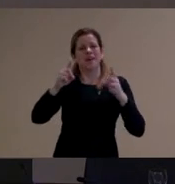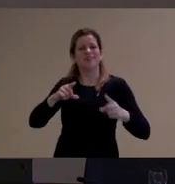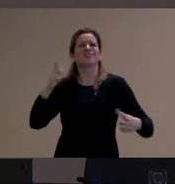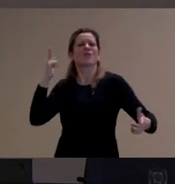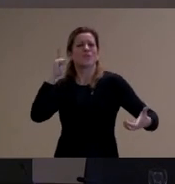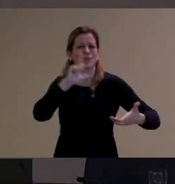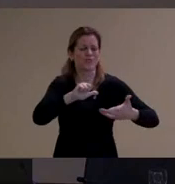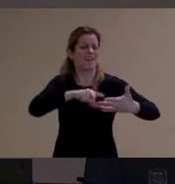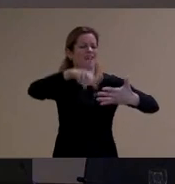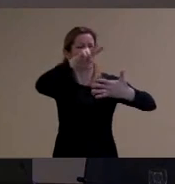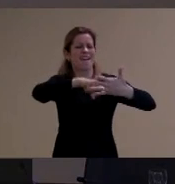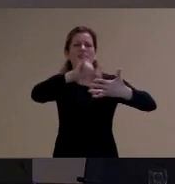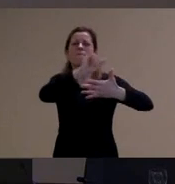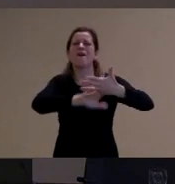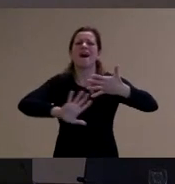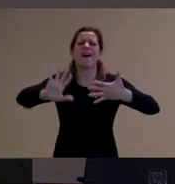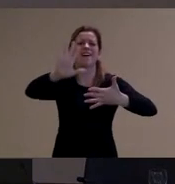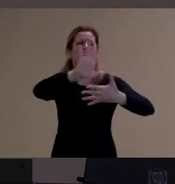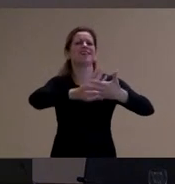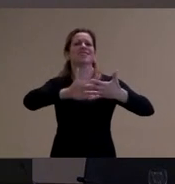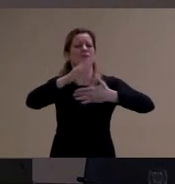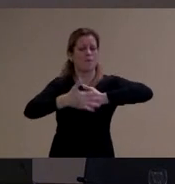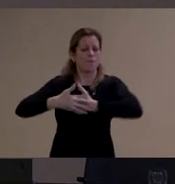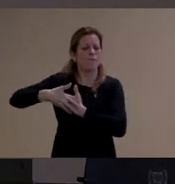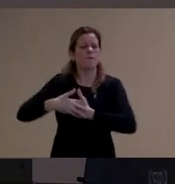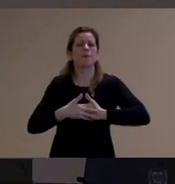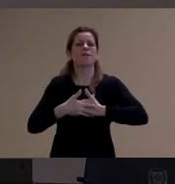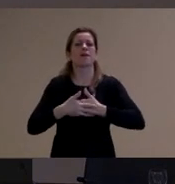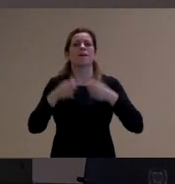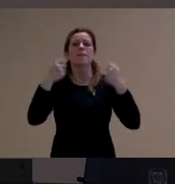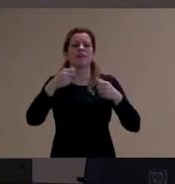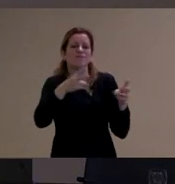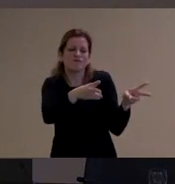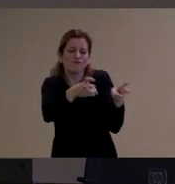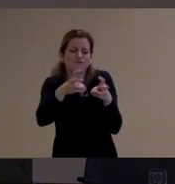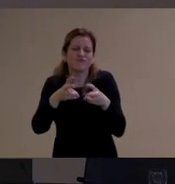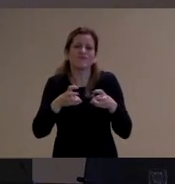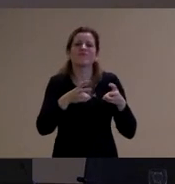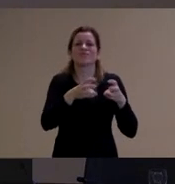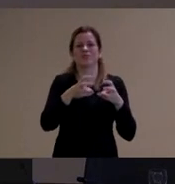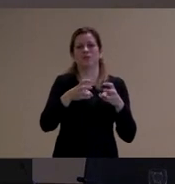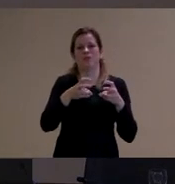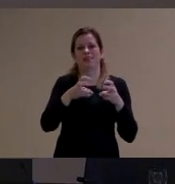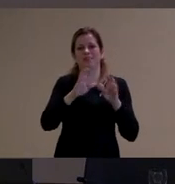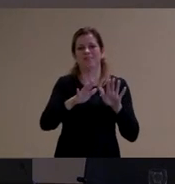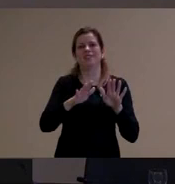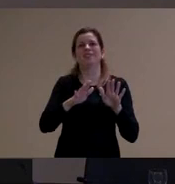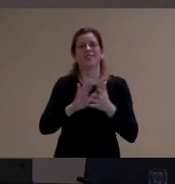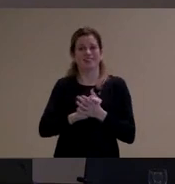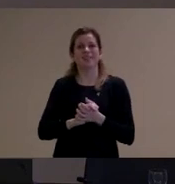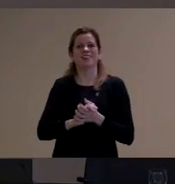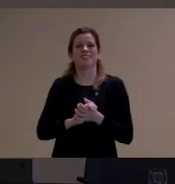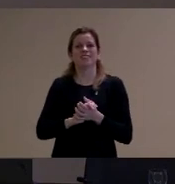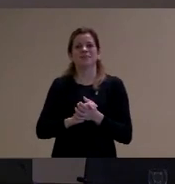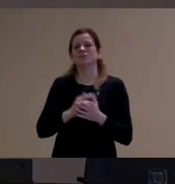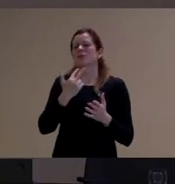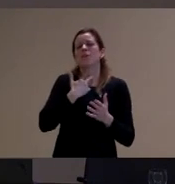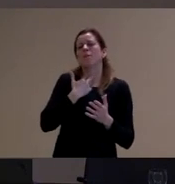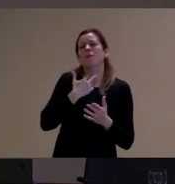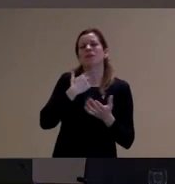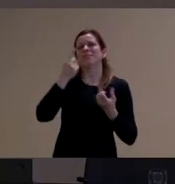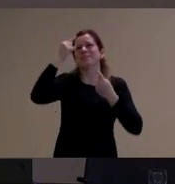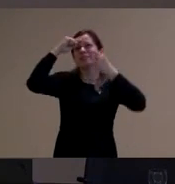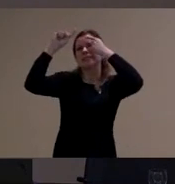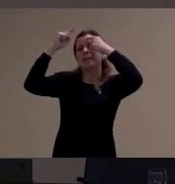Mas né esse essa necessidade de como professoras